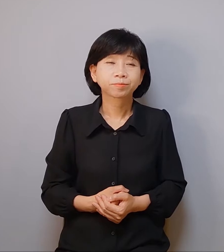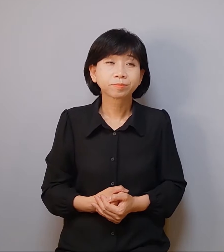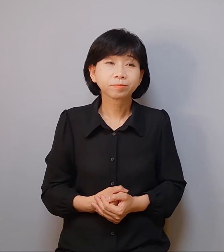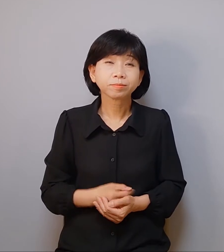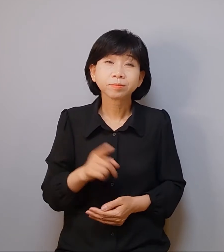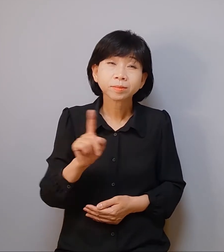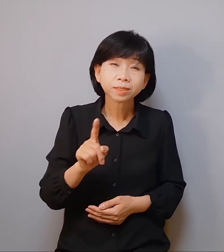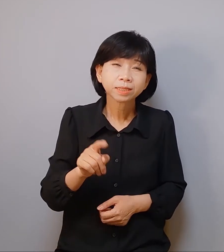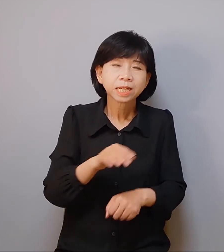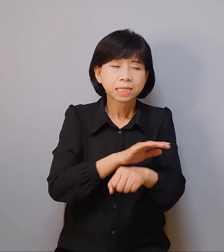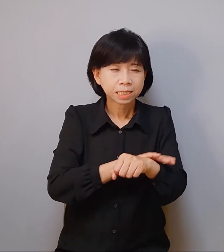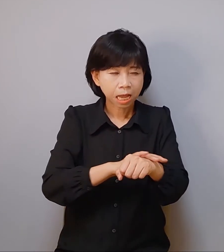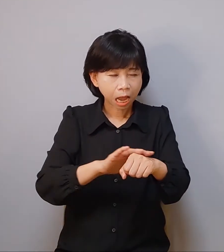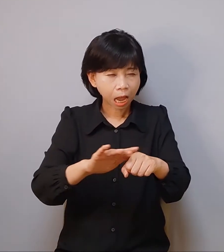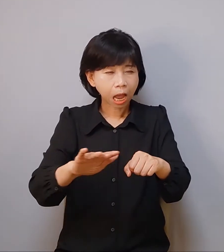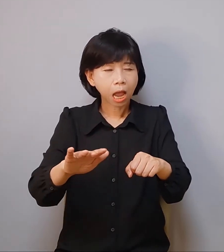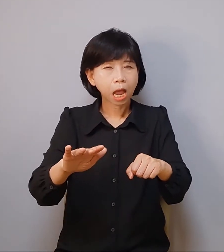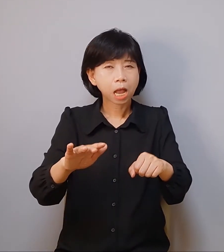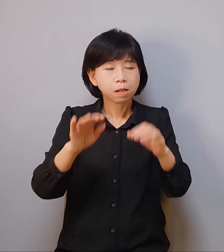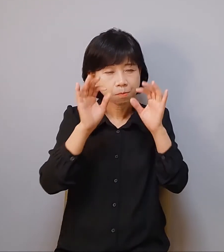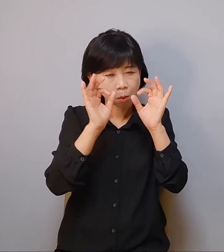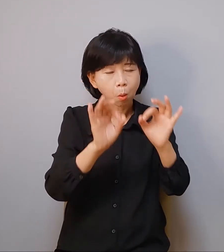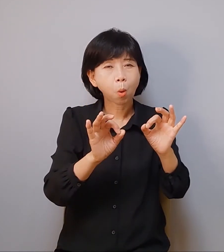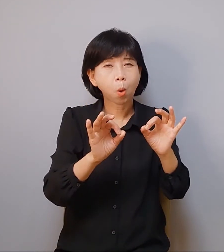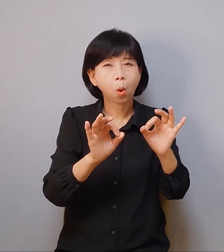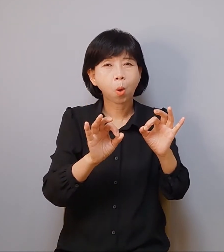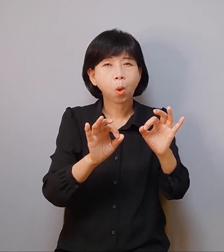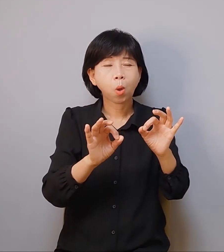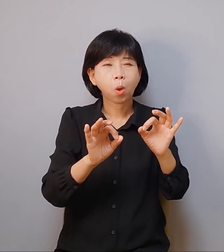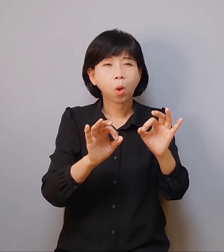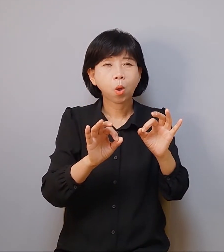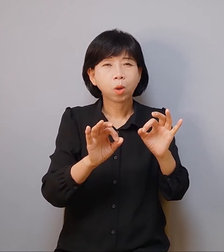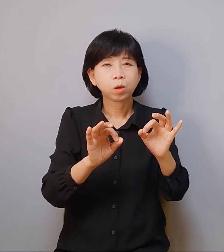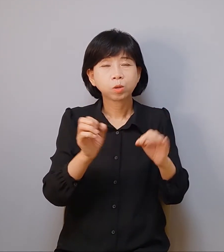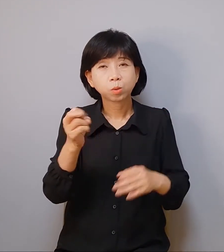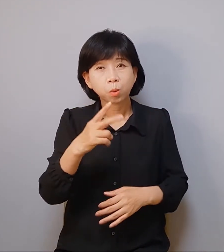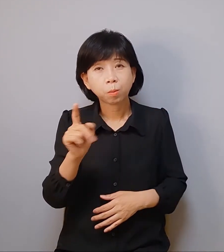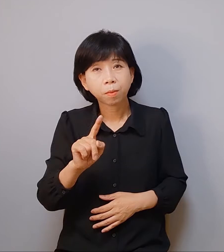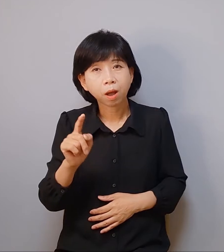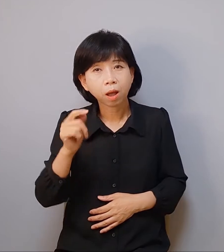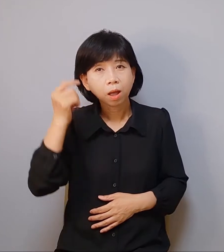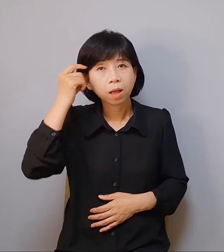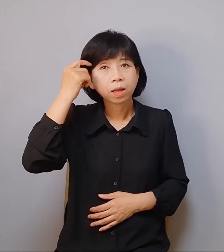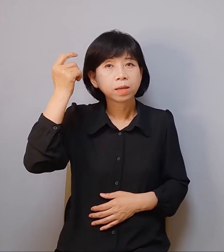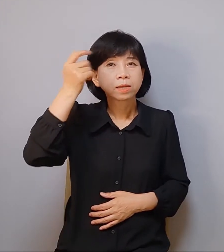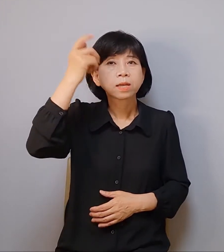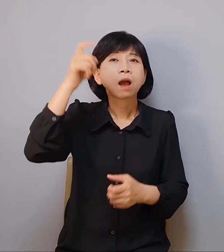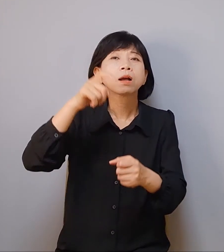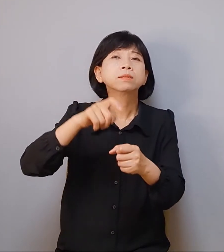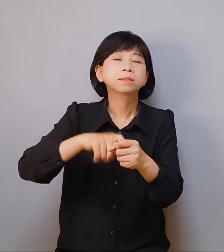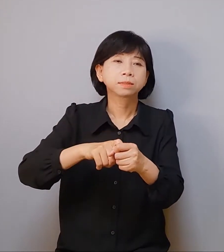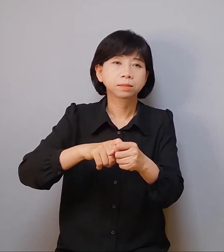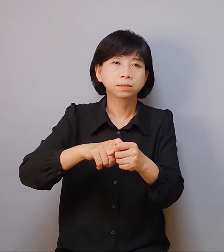보이게 써라라는 의미도 있지만 또 다른 의미로는요, 영적으로 계승자가 되라는